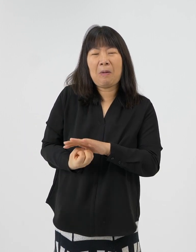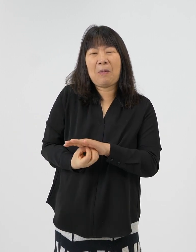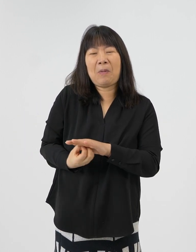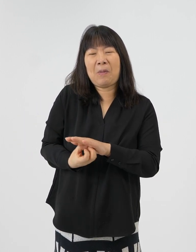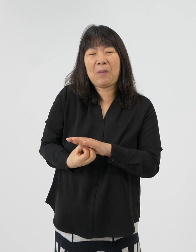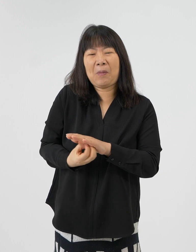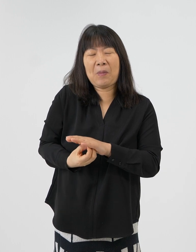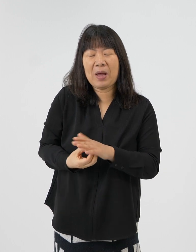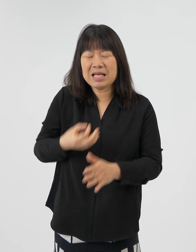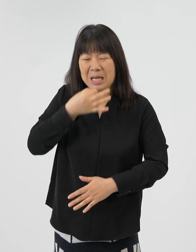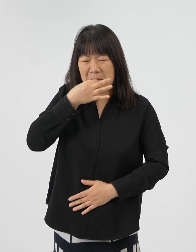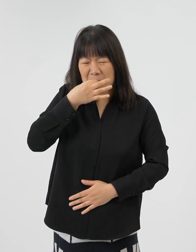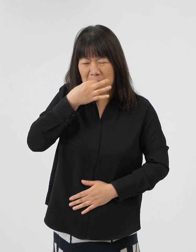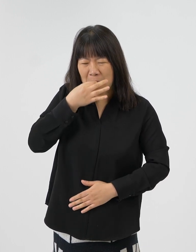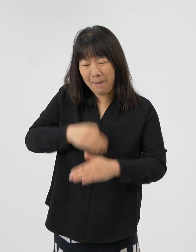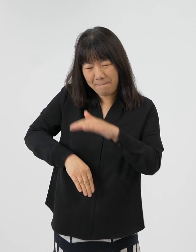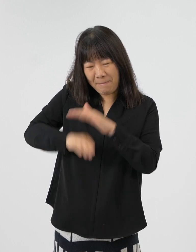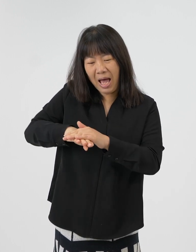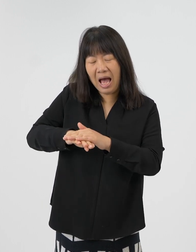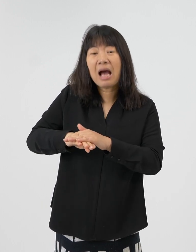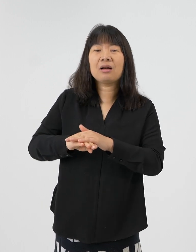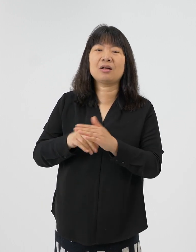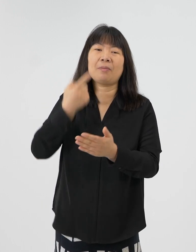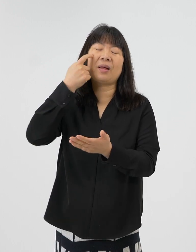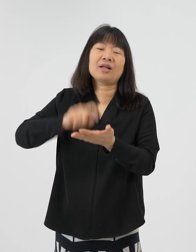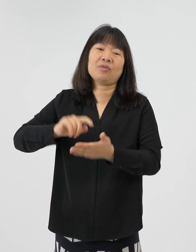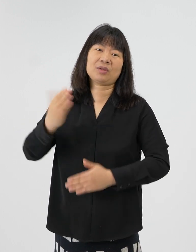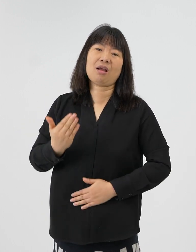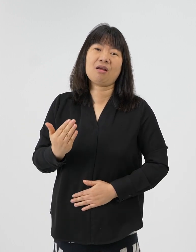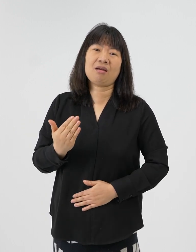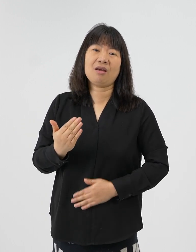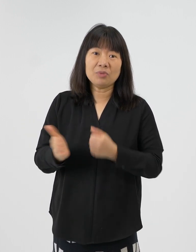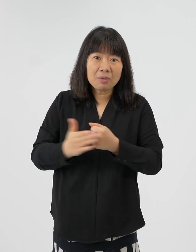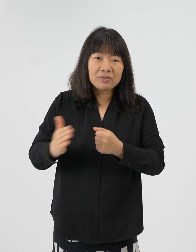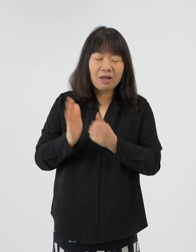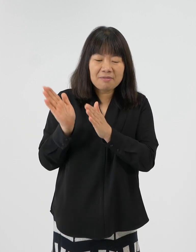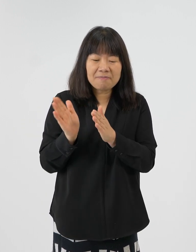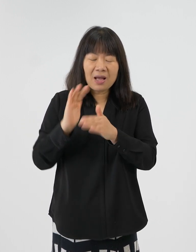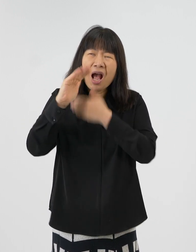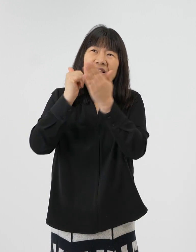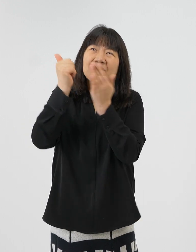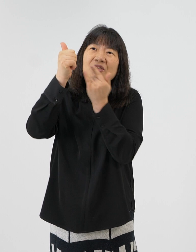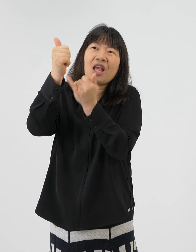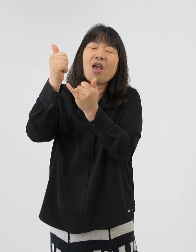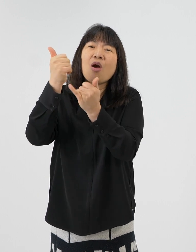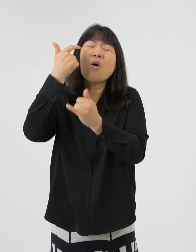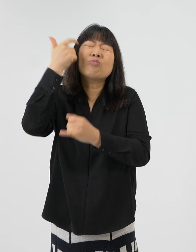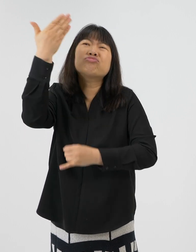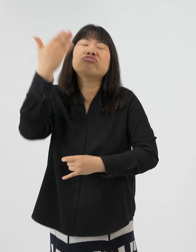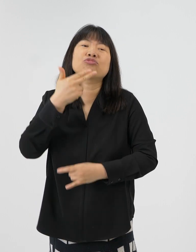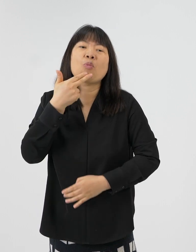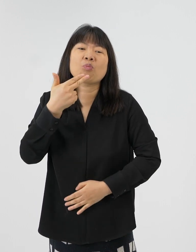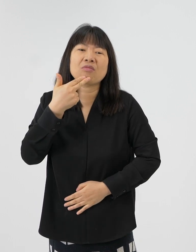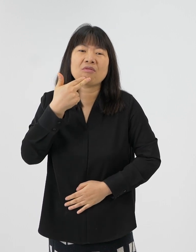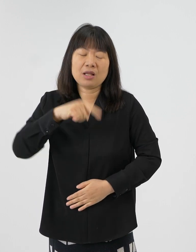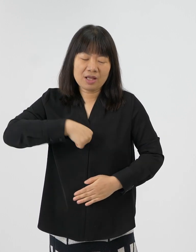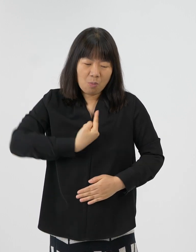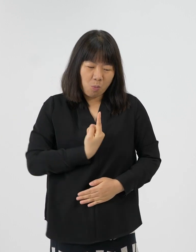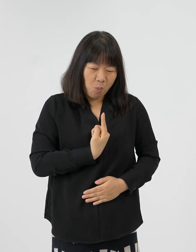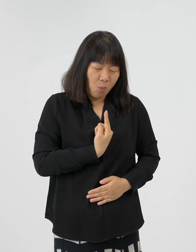있는 경우가 참 많아요. 하나님께 묻지 않는 태도가 이 악인들의 꾀에